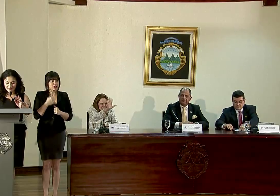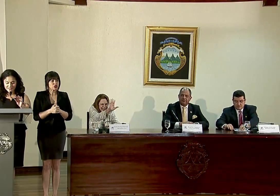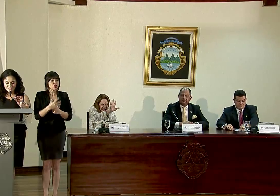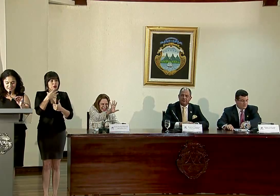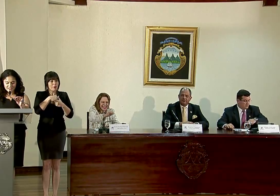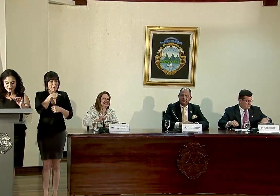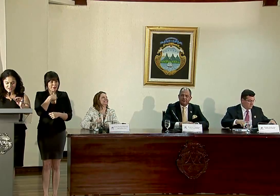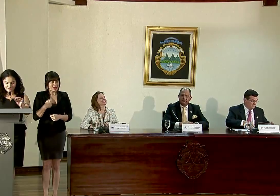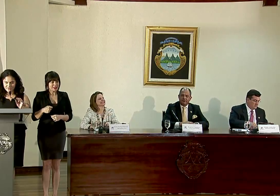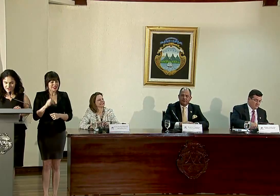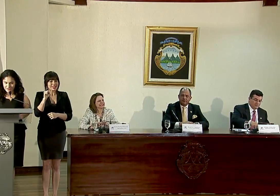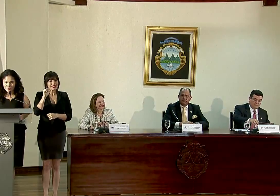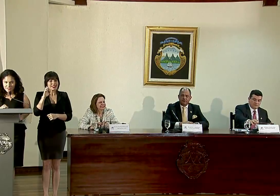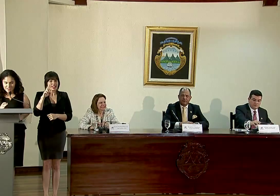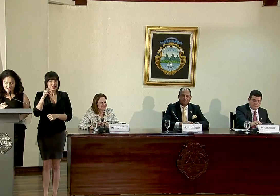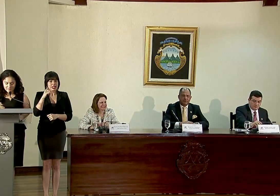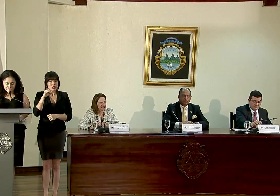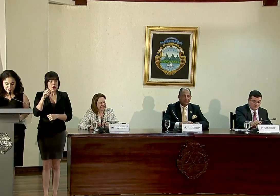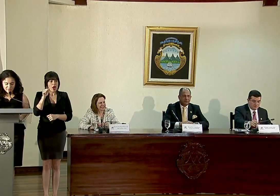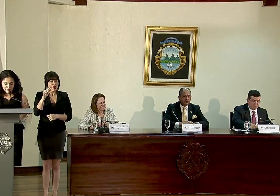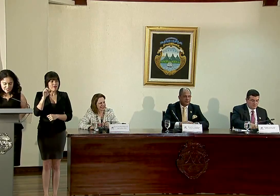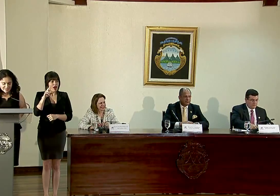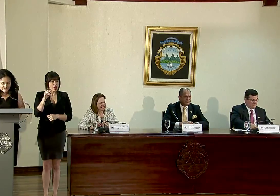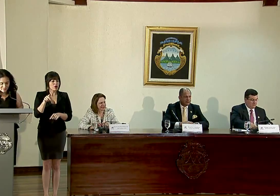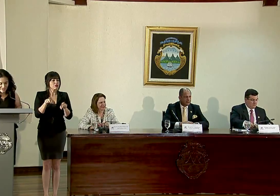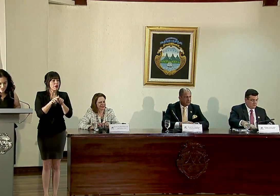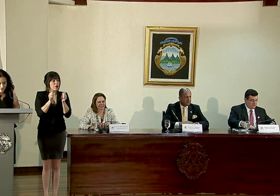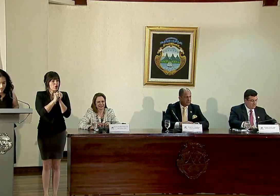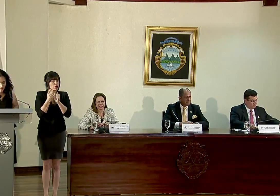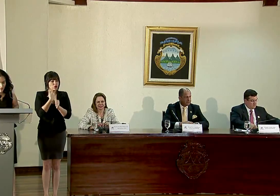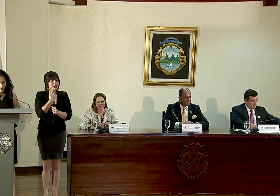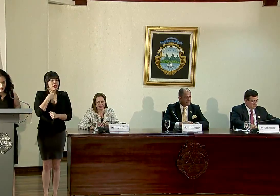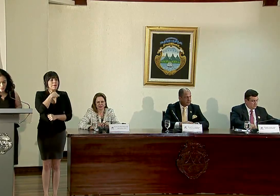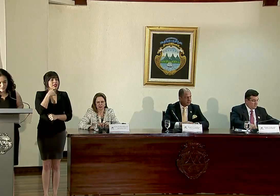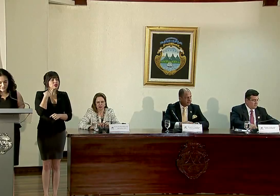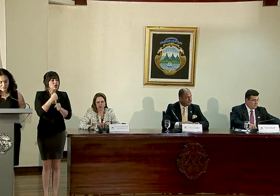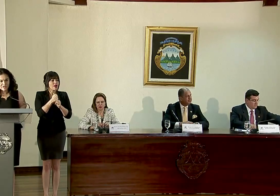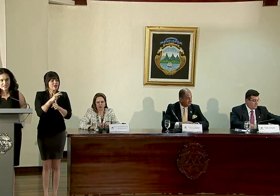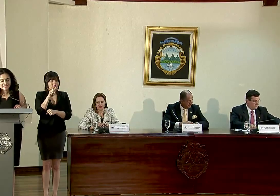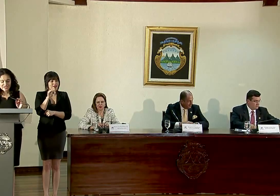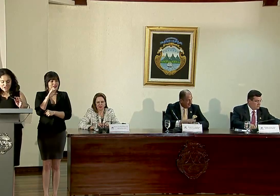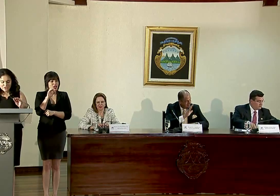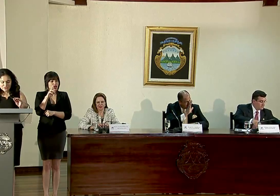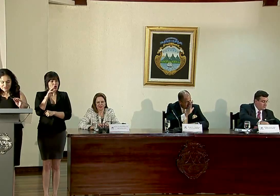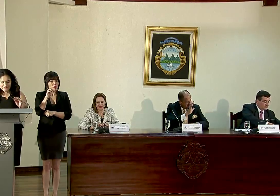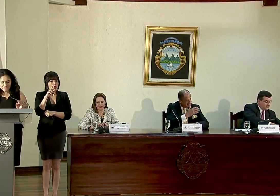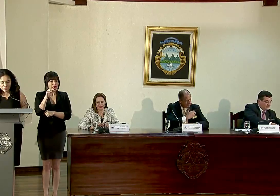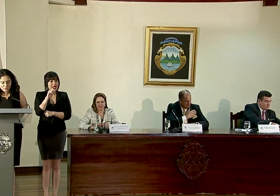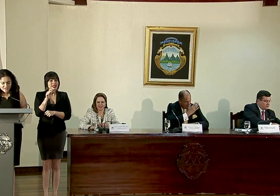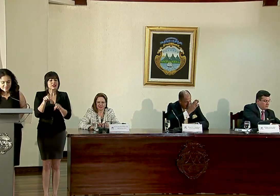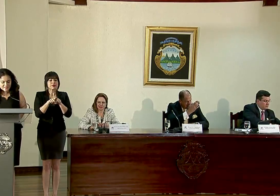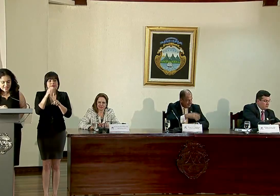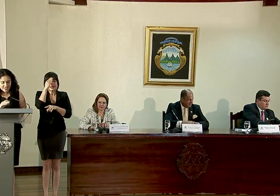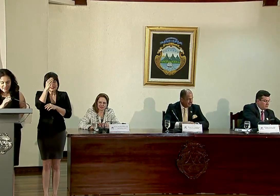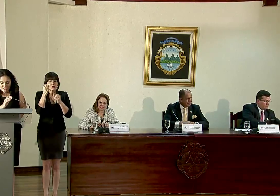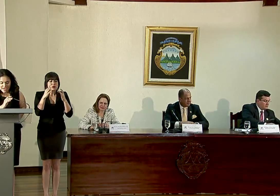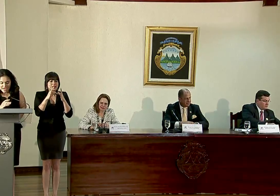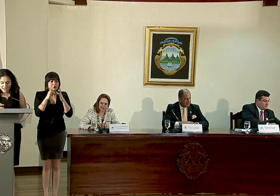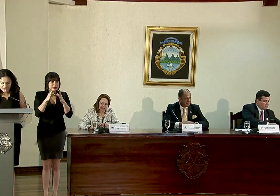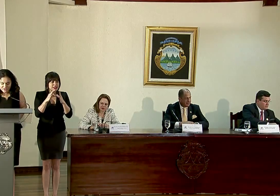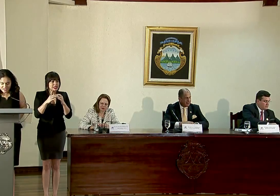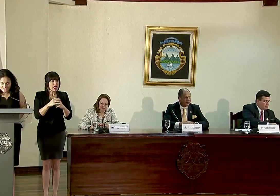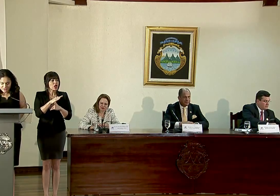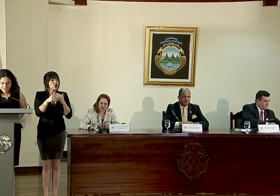la Presidencia, don Sergio Alfaro, también nos acompaña el señor Ministro de Trabajo, don Víctor Morales y un saludo muy especial